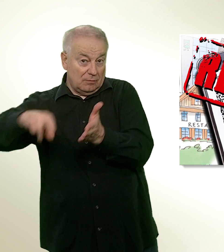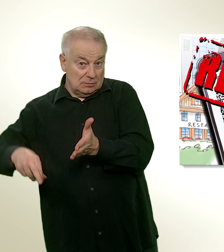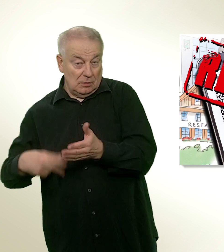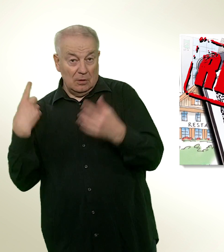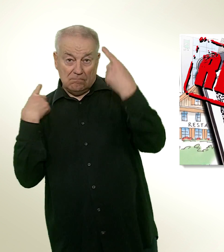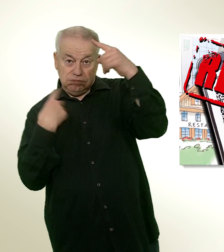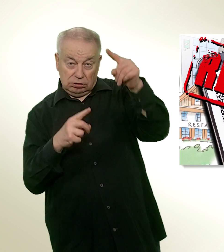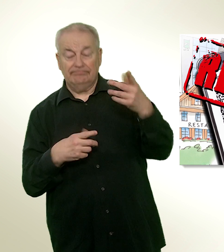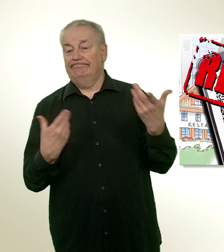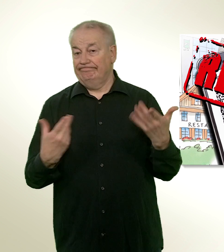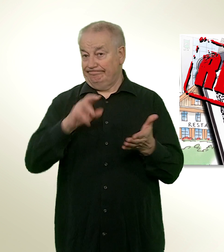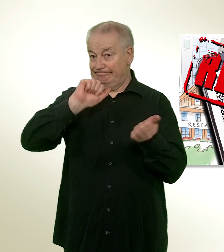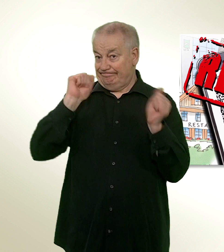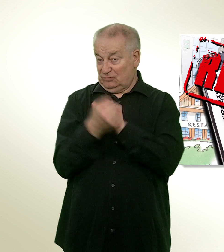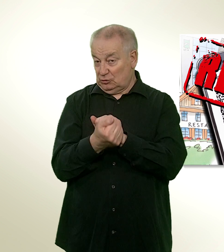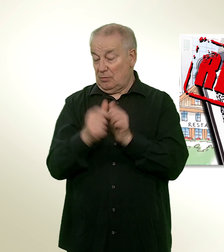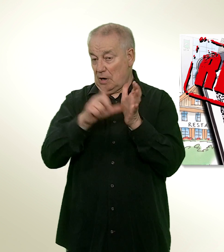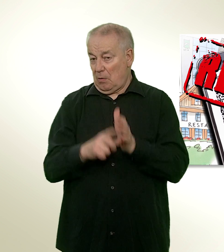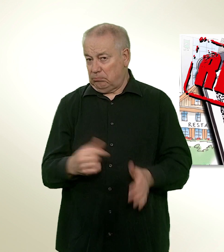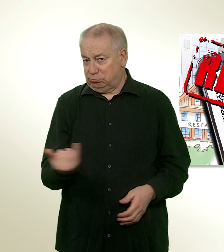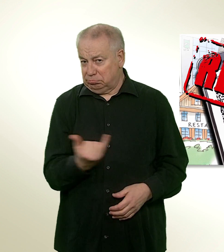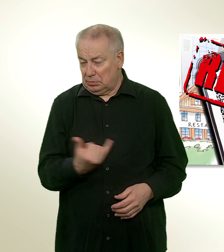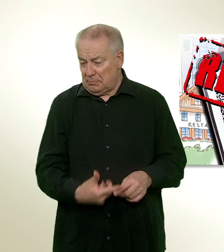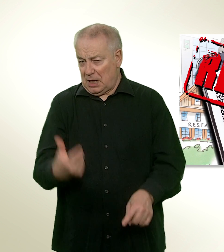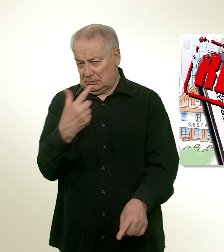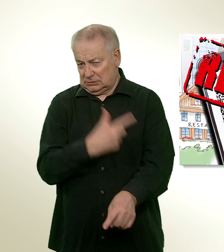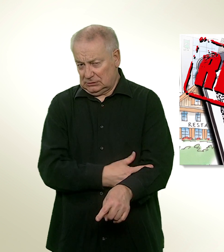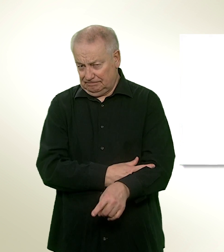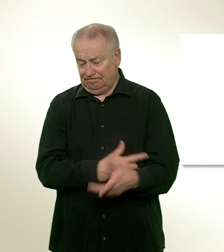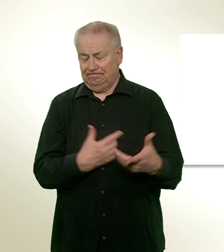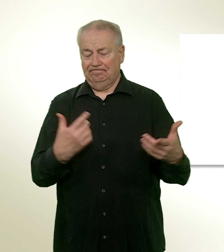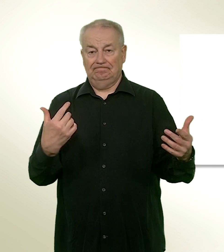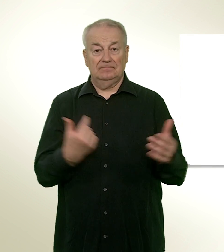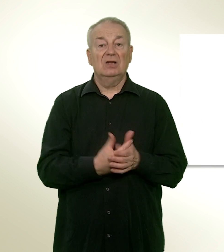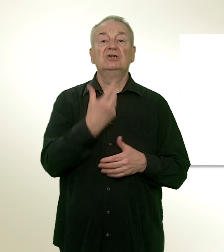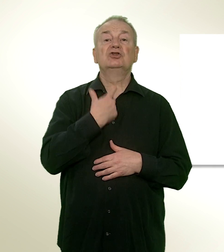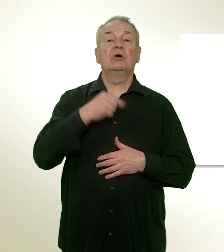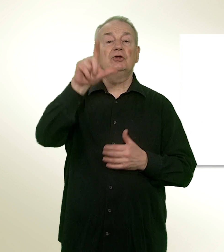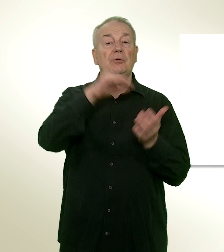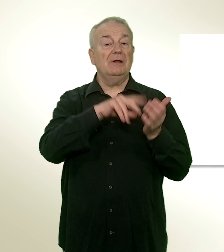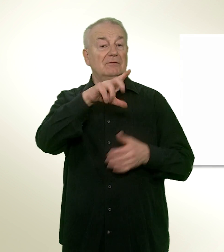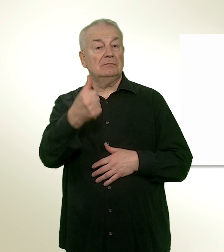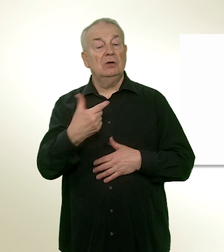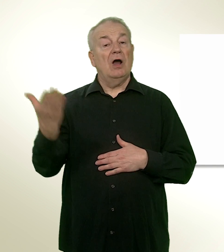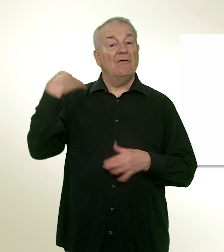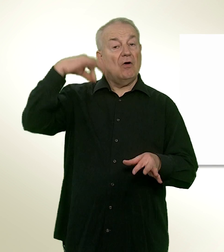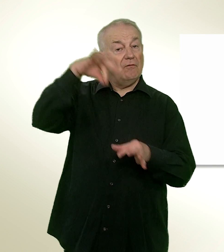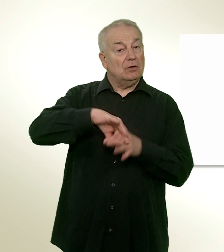opposants, cette révision de la loi est inutile et excessive. En juin 2021, nous avons voté une première fois sur la